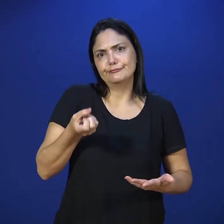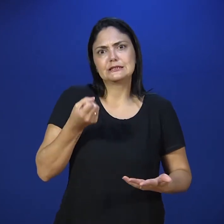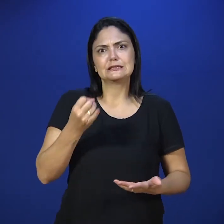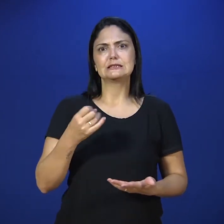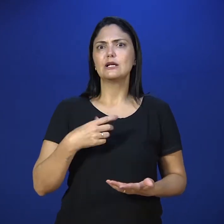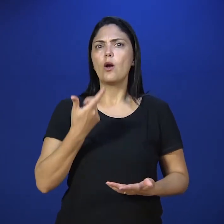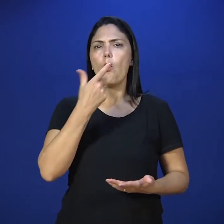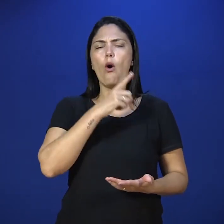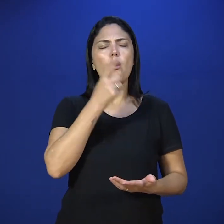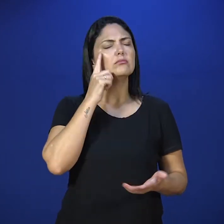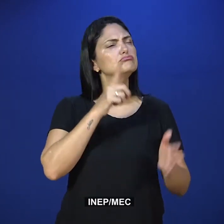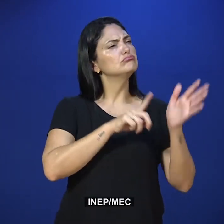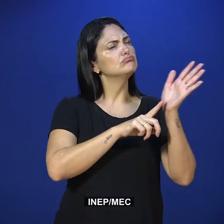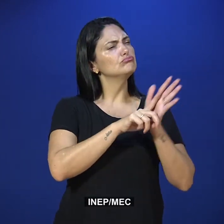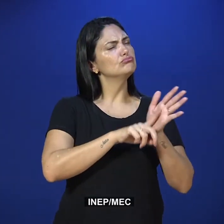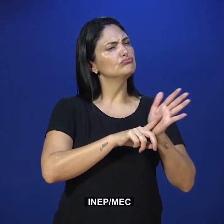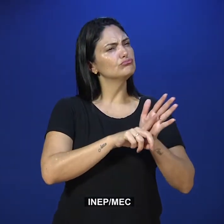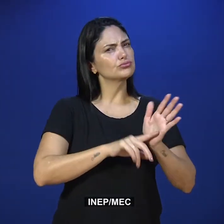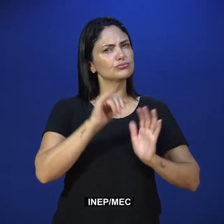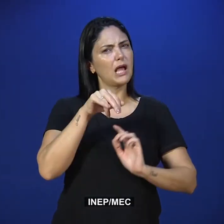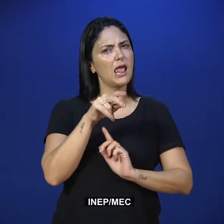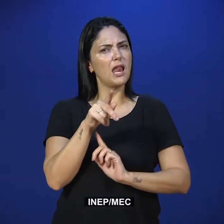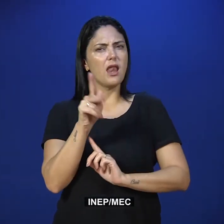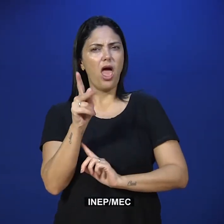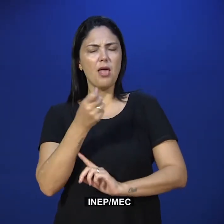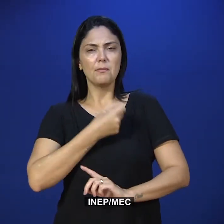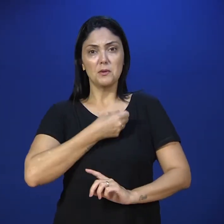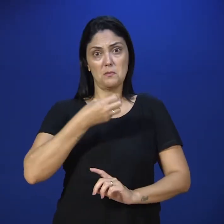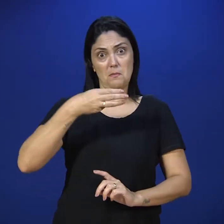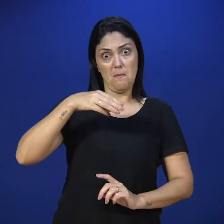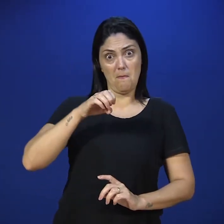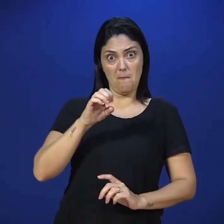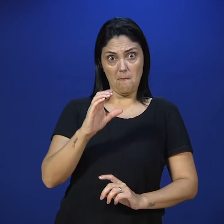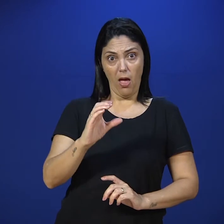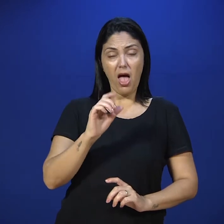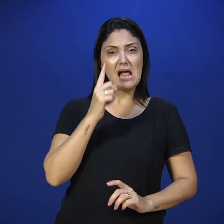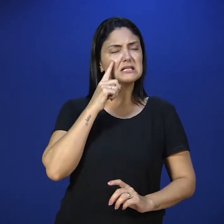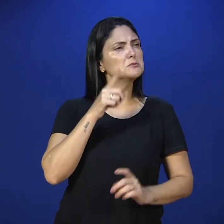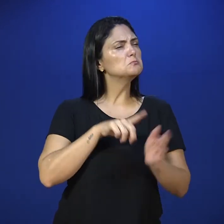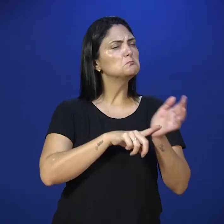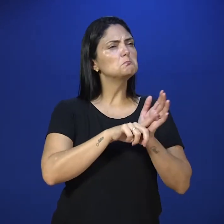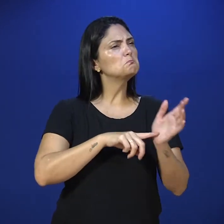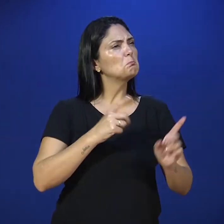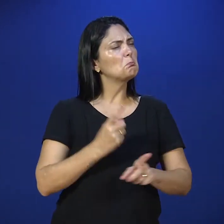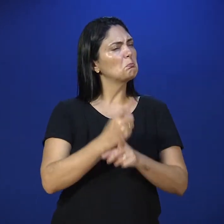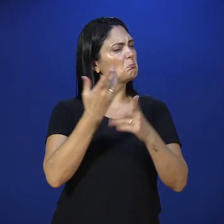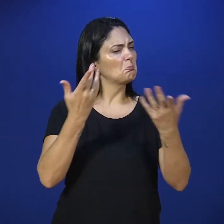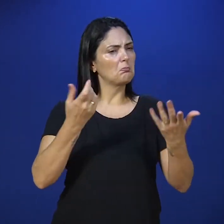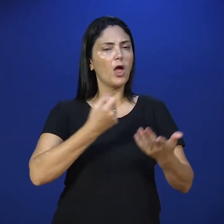obtenção das notas do candidato no INEP/MEC. Dados incorretos, em